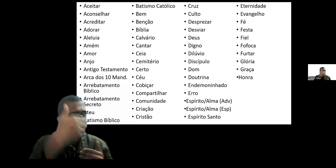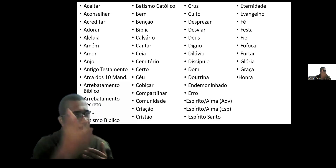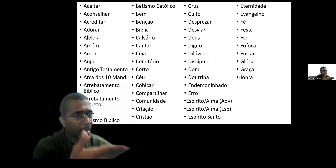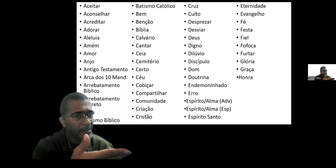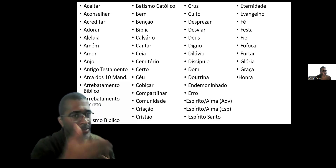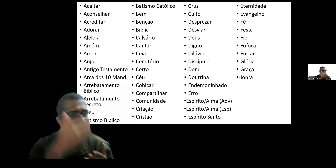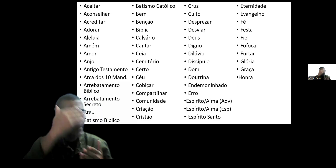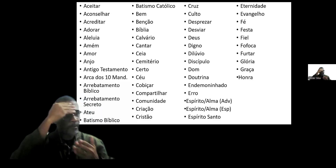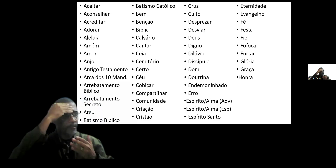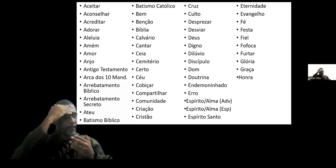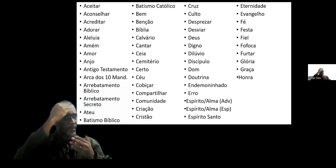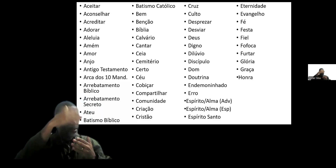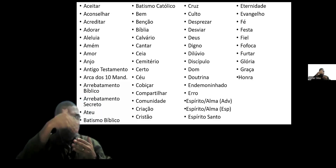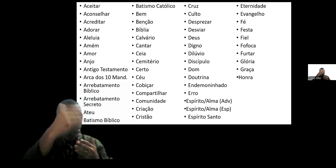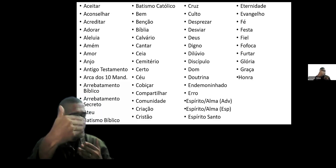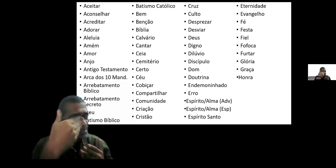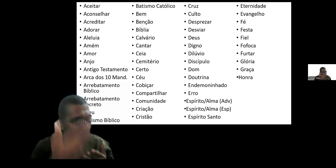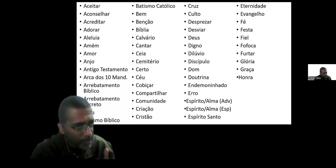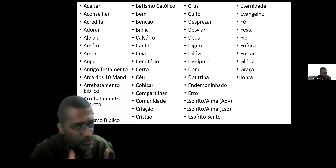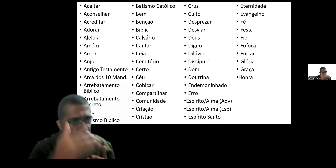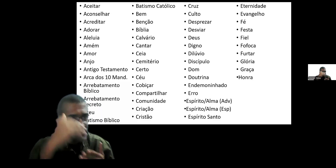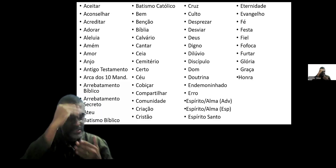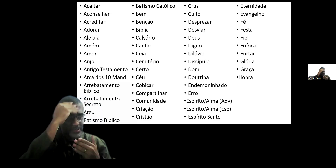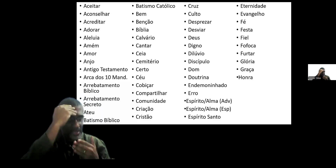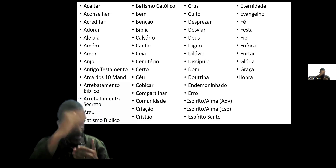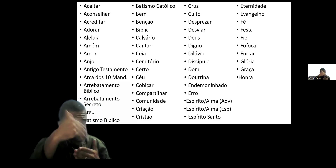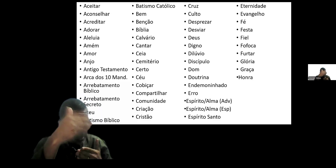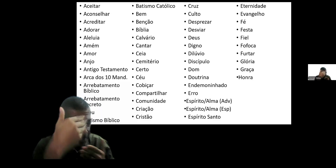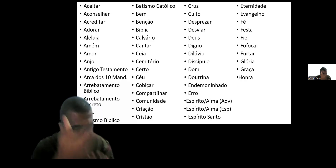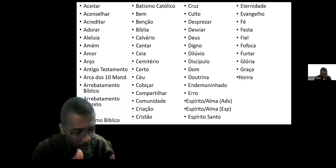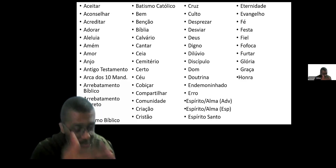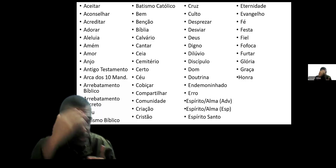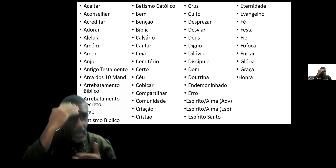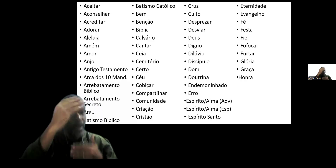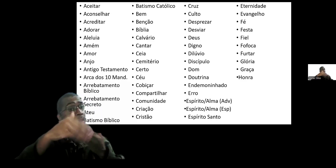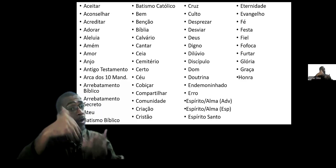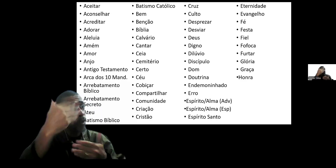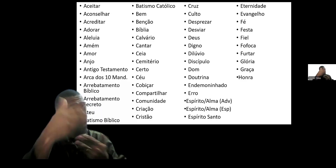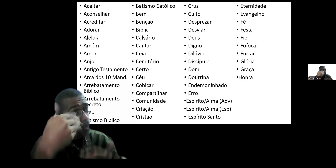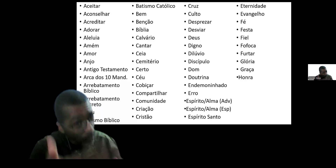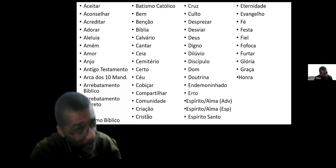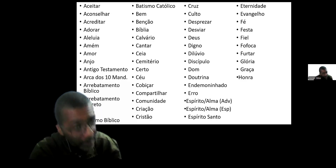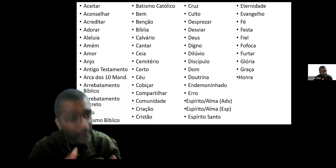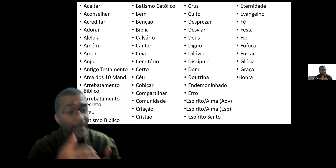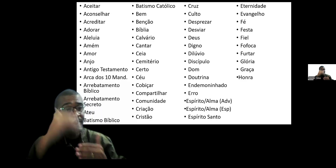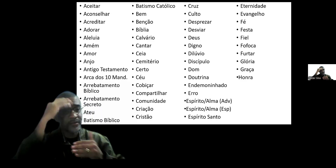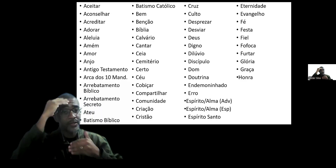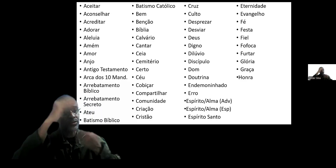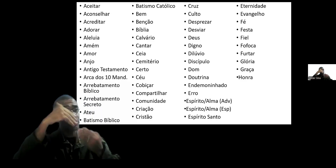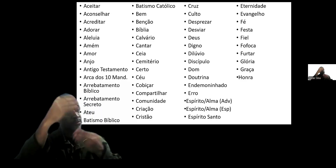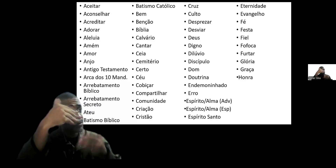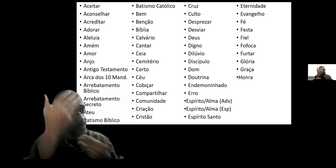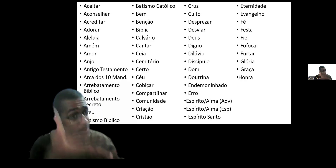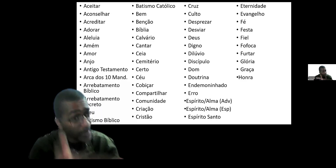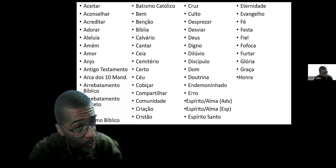e desce, né? Em relação à pessoa, assim. Você se inclina em relação à pessoa. Honra, né? Dá para fazer